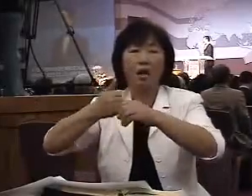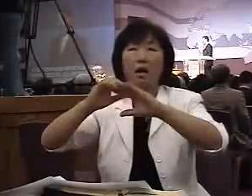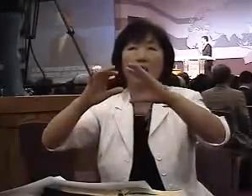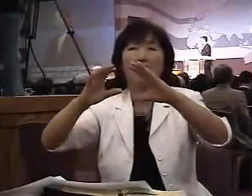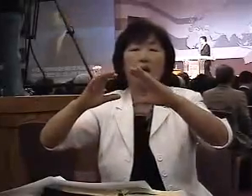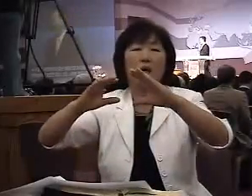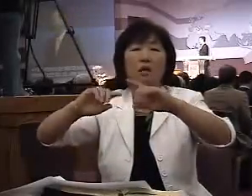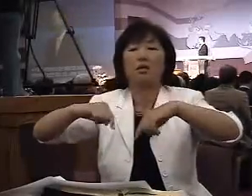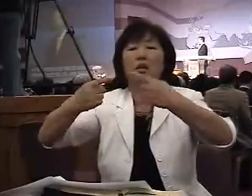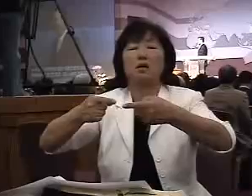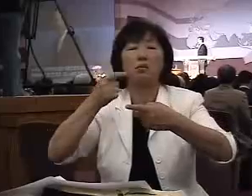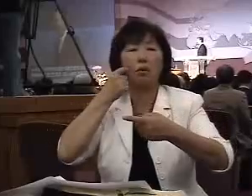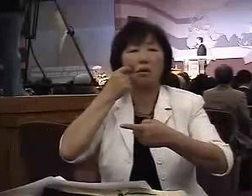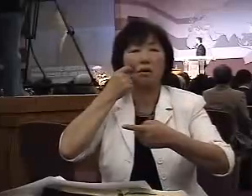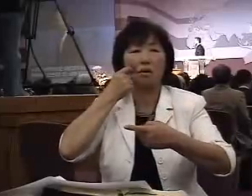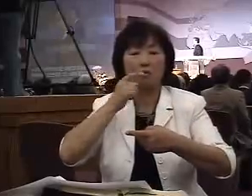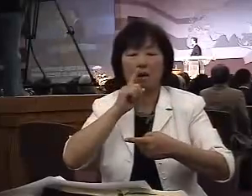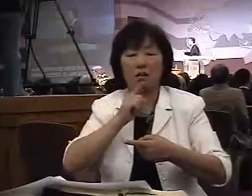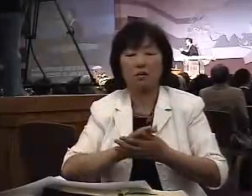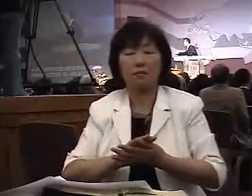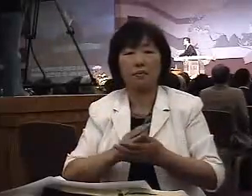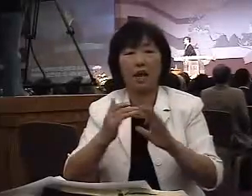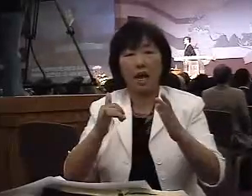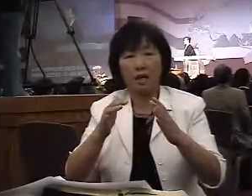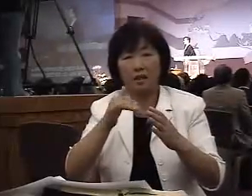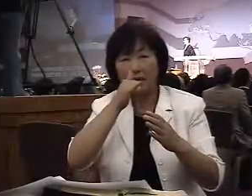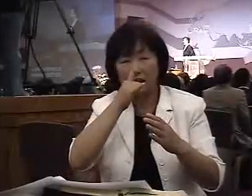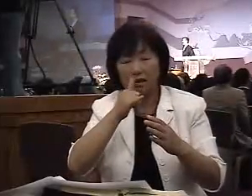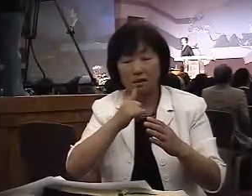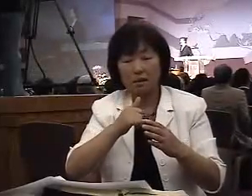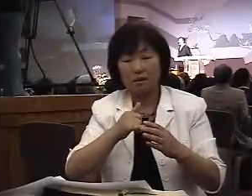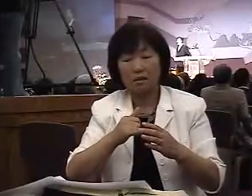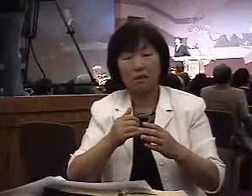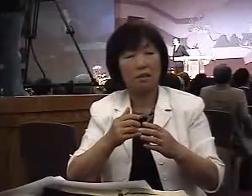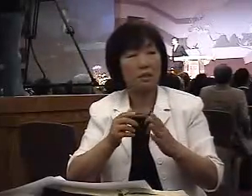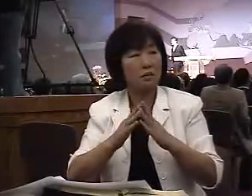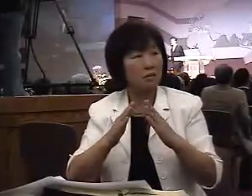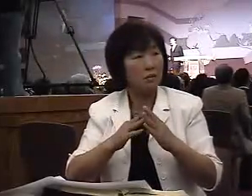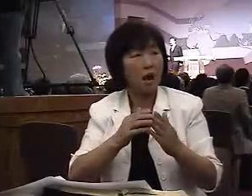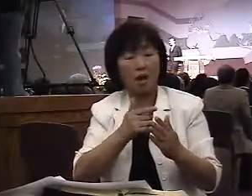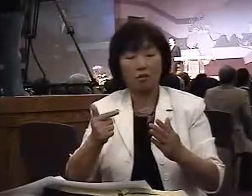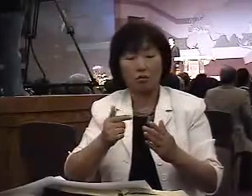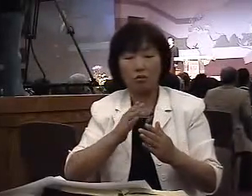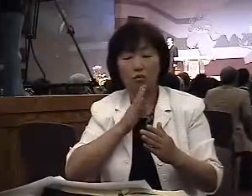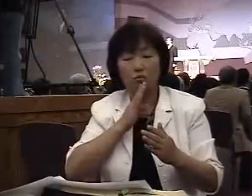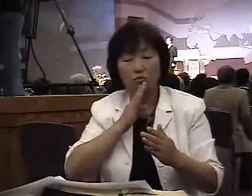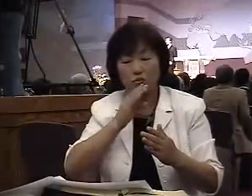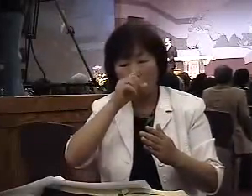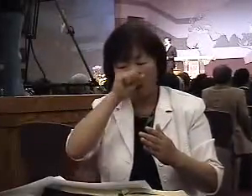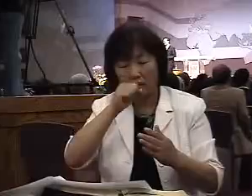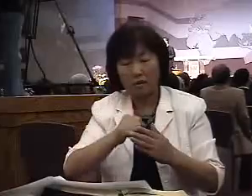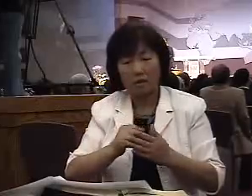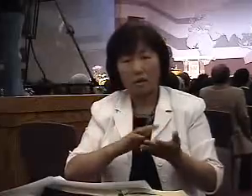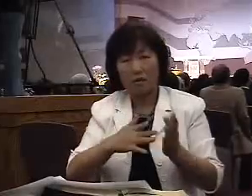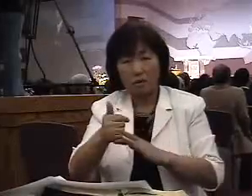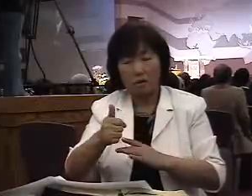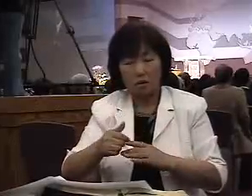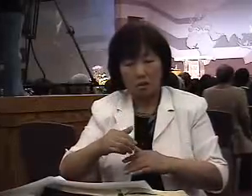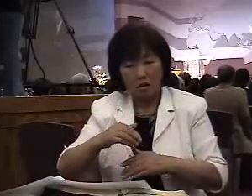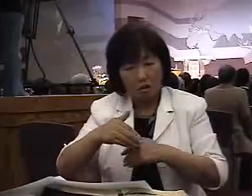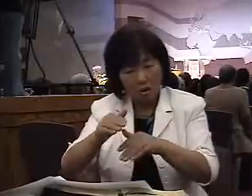것이다. 여러분, 아이들이 예수님을 참 좋아했습니다. 예수님께 나가려고